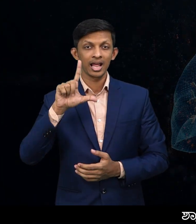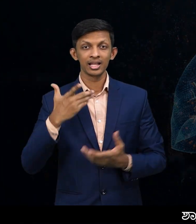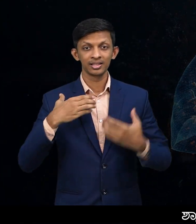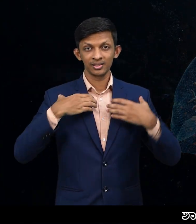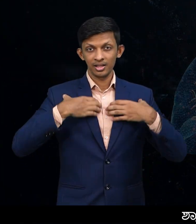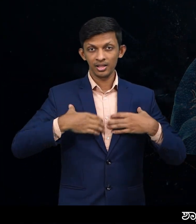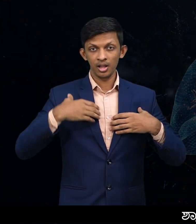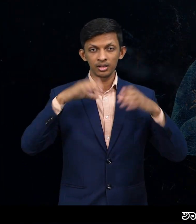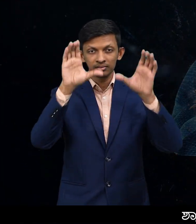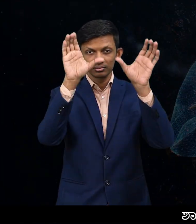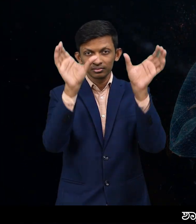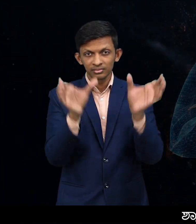ಶ್ವಾಸಕೋಶಗಳು,